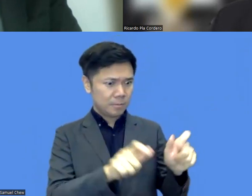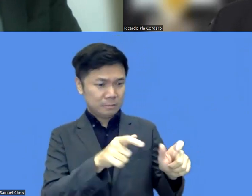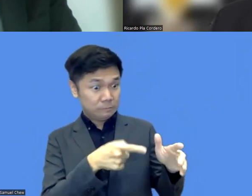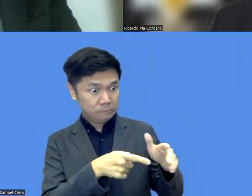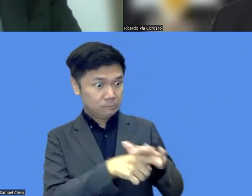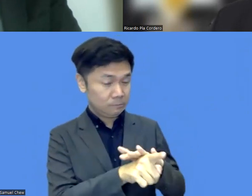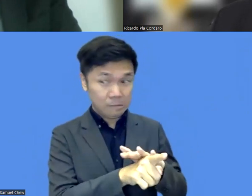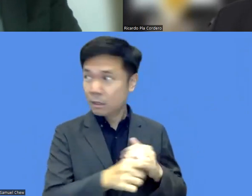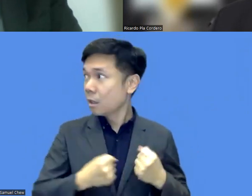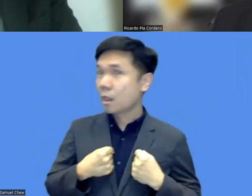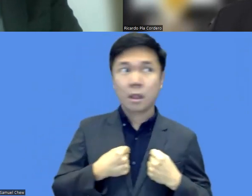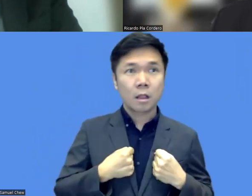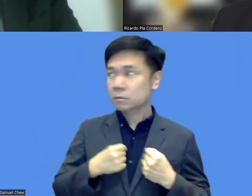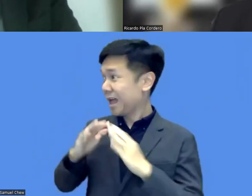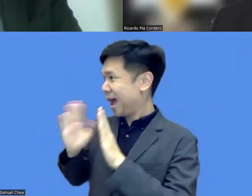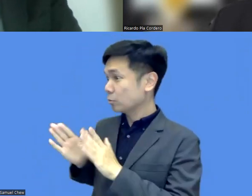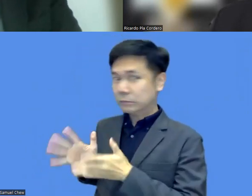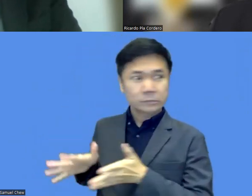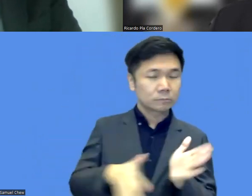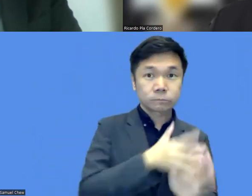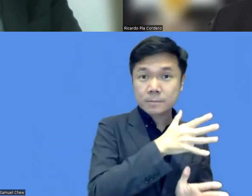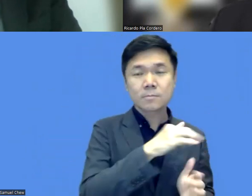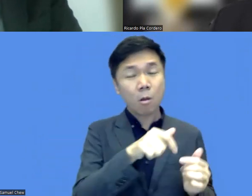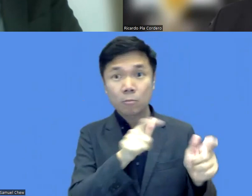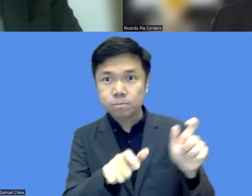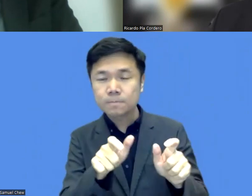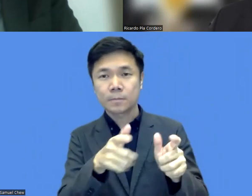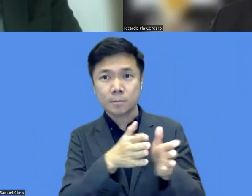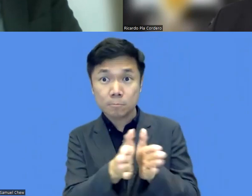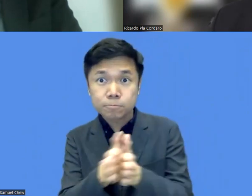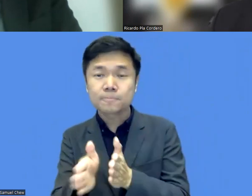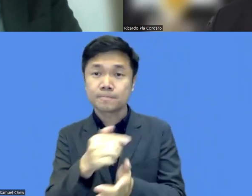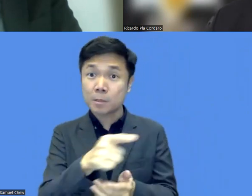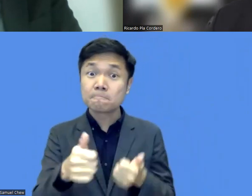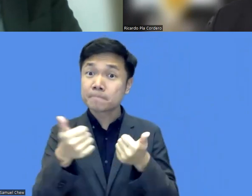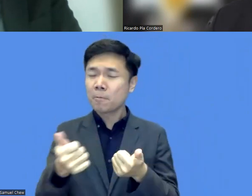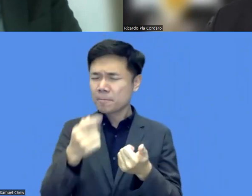sobre el desplazamiento forzado y las migraciones.